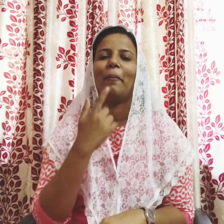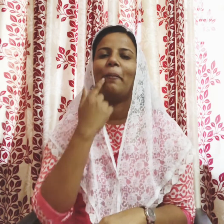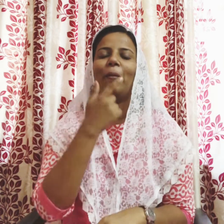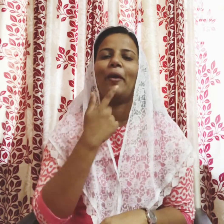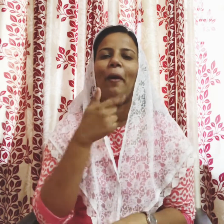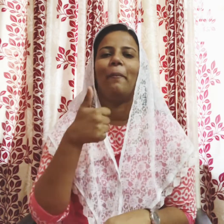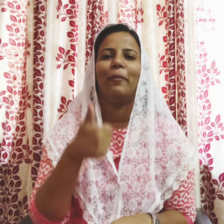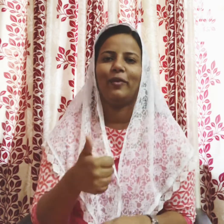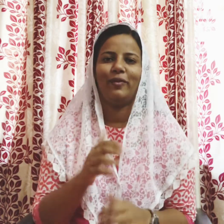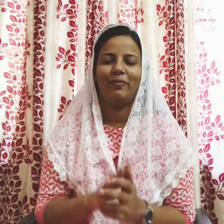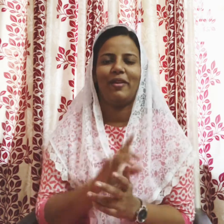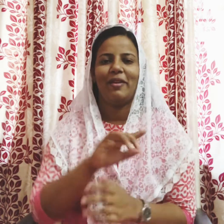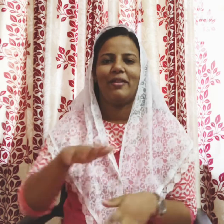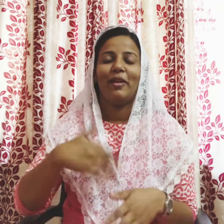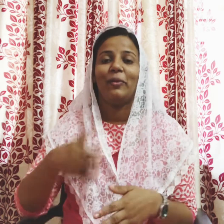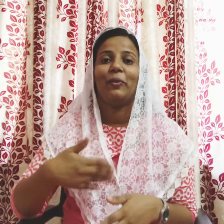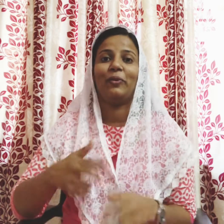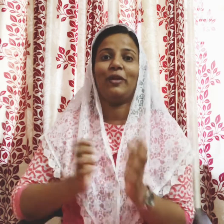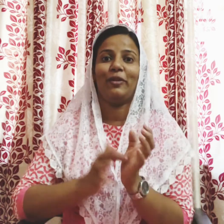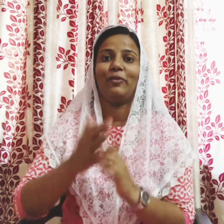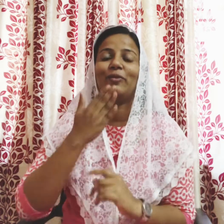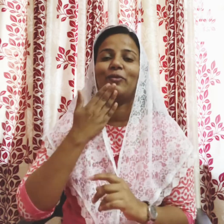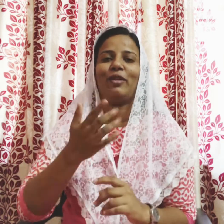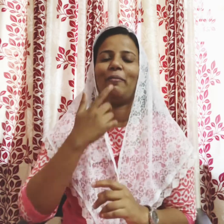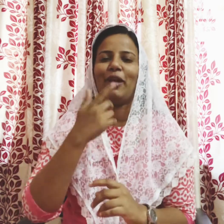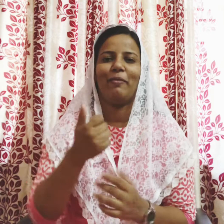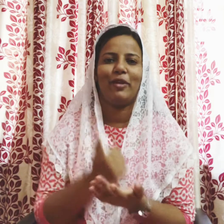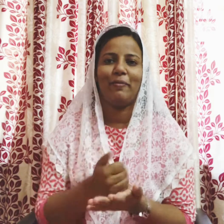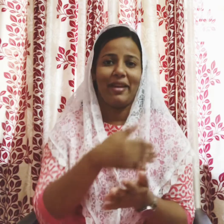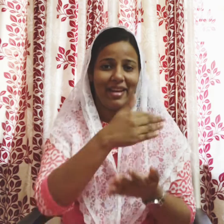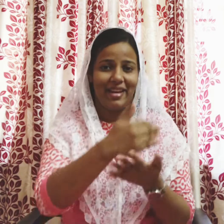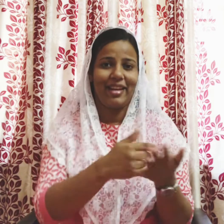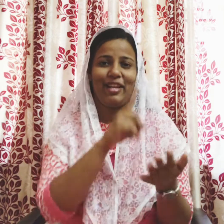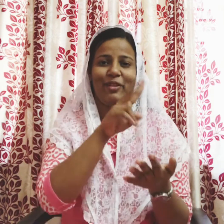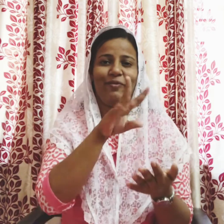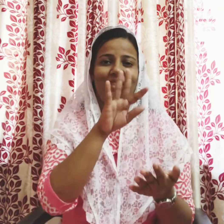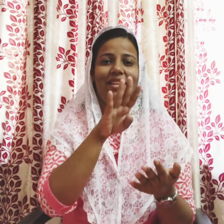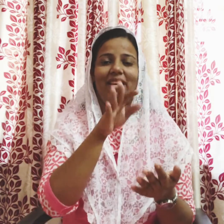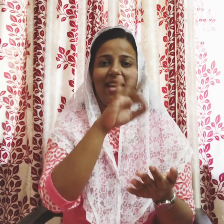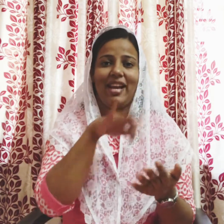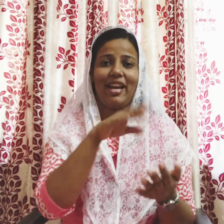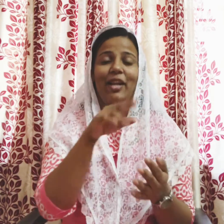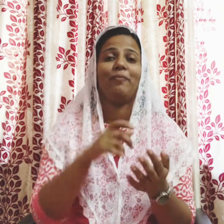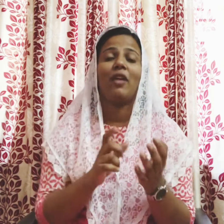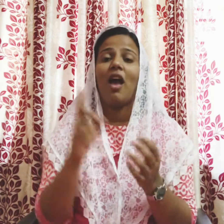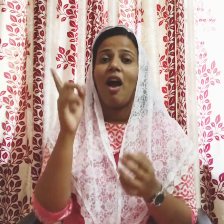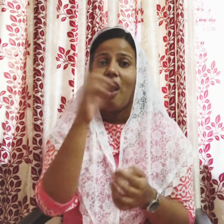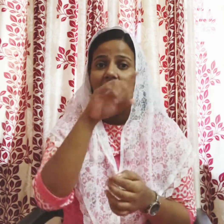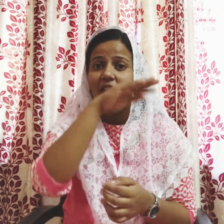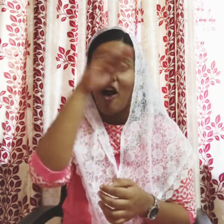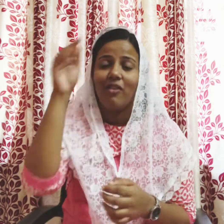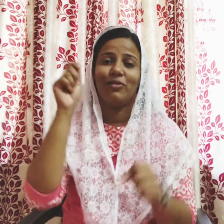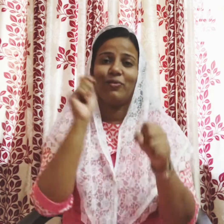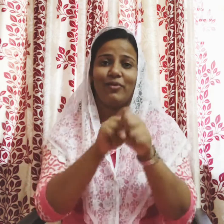സ്തോത്രം പറയാൻ പറ്റും, സന്തോഷത്തോടെ സ്തോത്രം പറയാൻ പറ്റും. അതിൻ്റെ 8-ാം ഭാഗം പറയുന്നത്, നമ്മുടെ സഹായം ആകാശത്തെയും ഭൂമിയെയും ഉണ്ടാക്കിയ